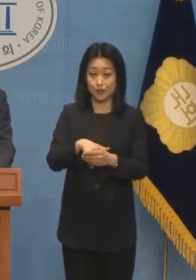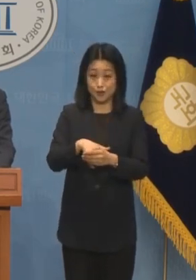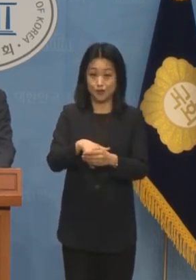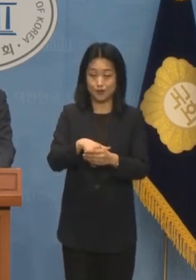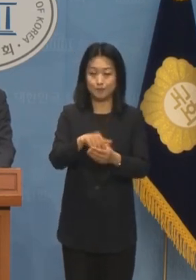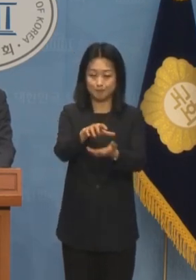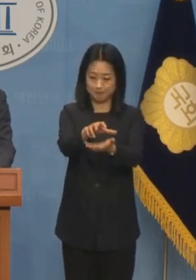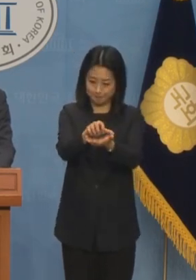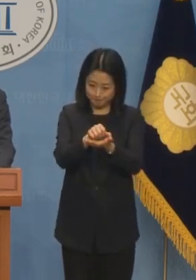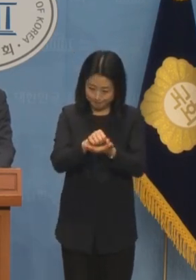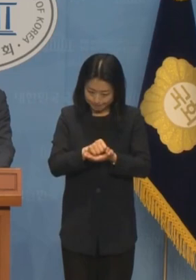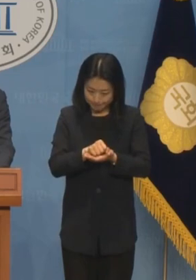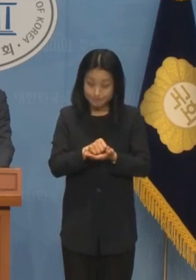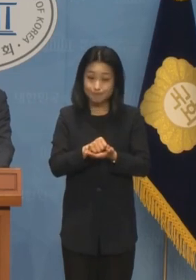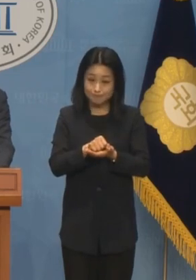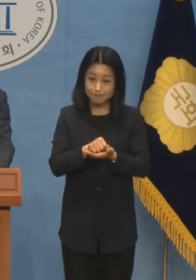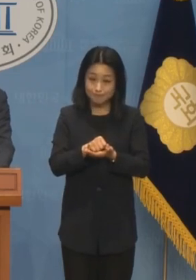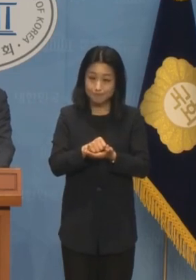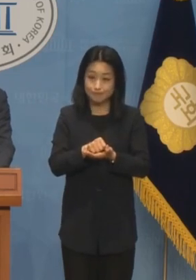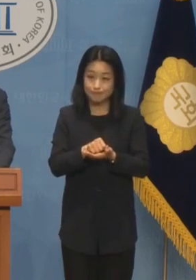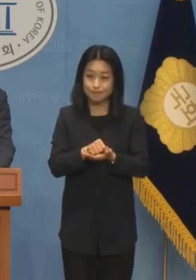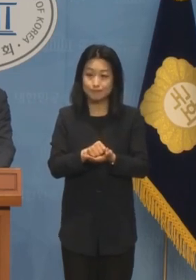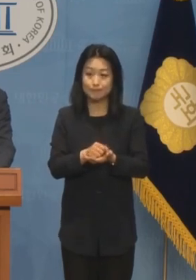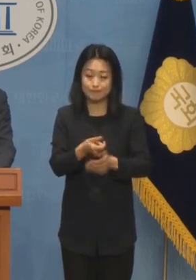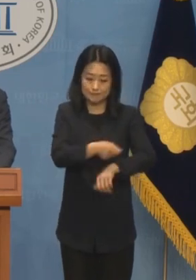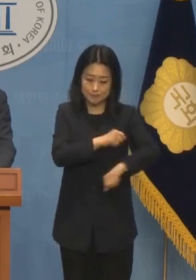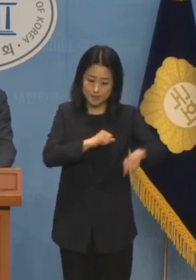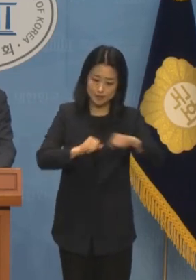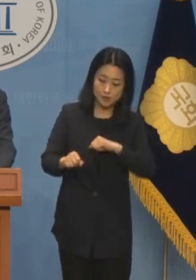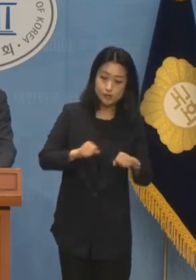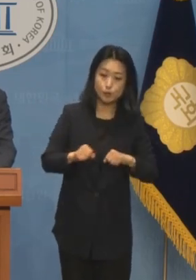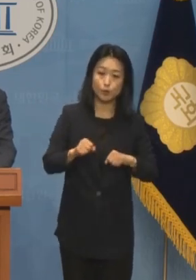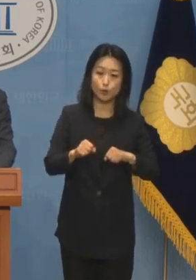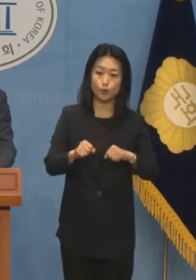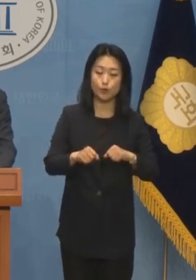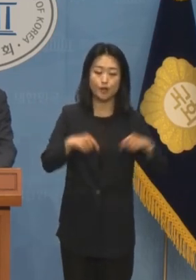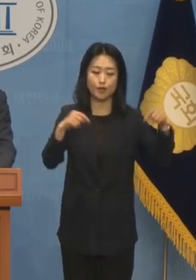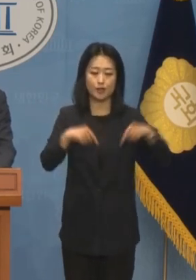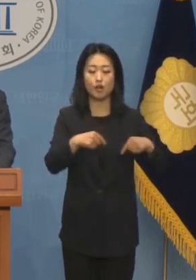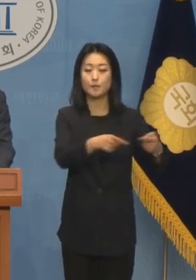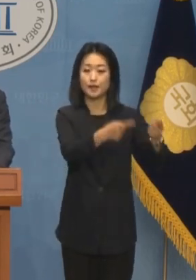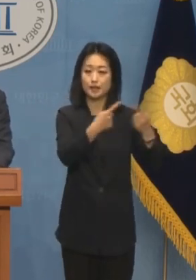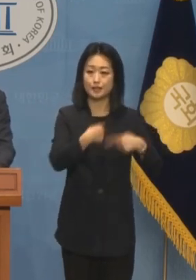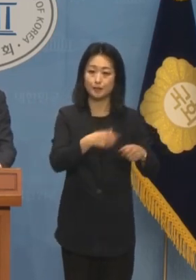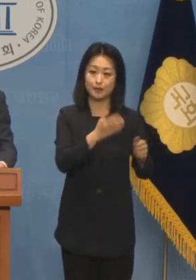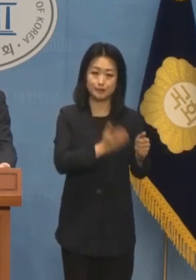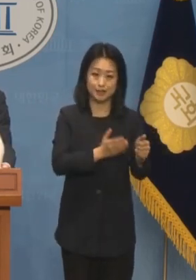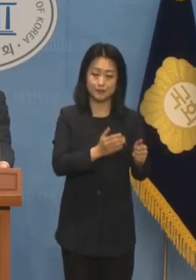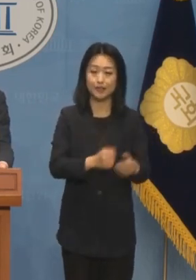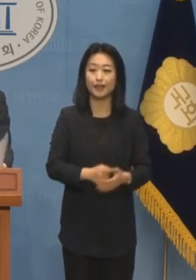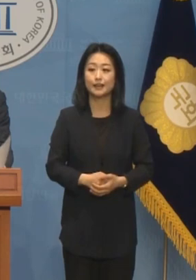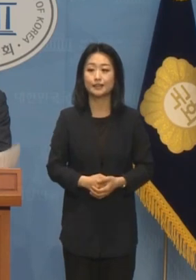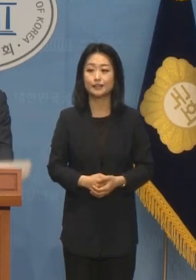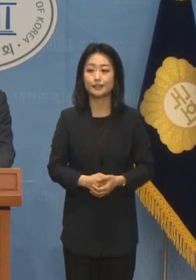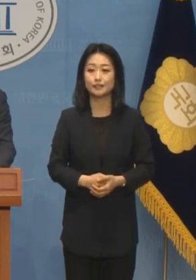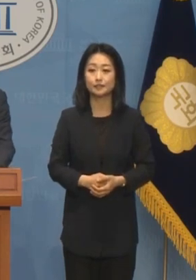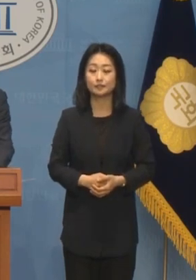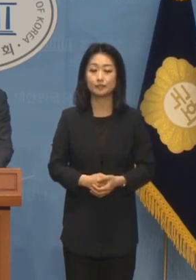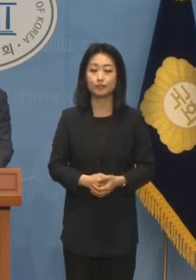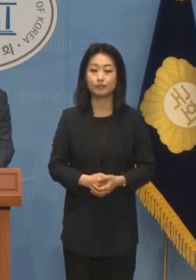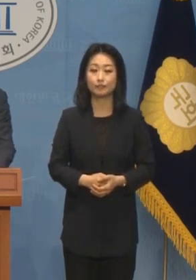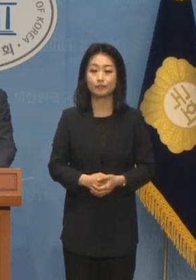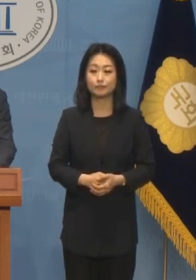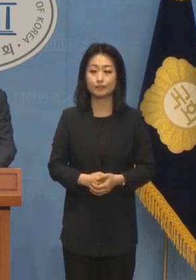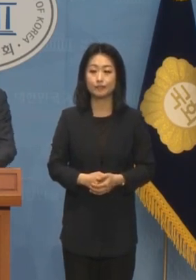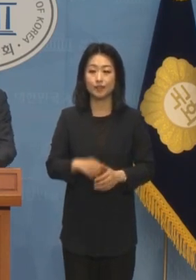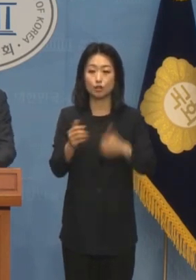반영된 민심을 겸허히 받아들이고 적극적인 자세로 협의에 임해 주시기 바랍니다 곧